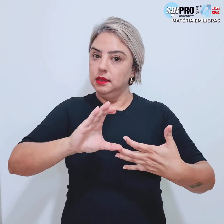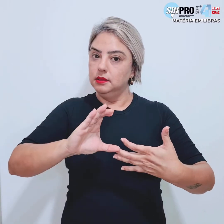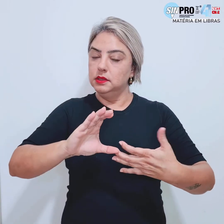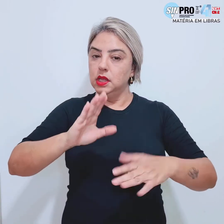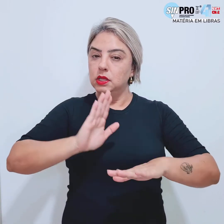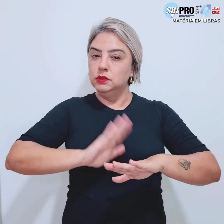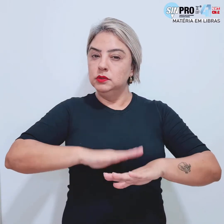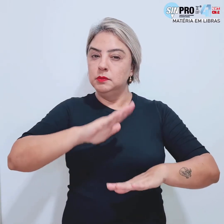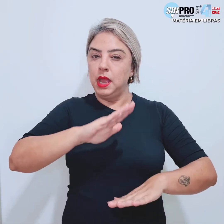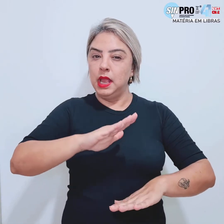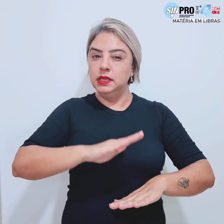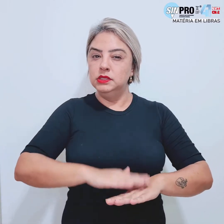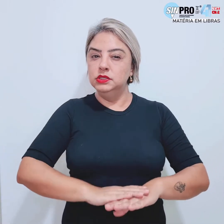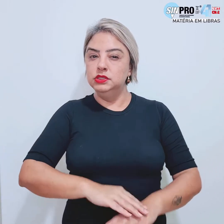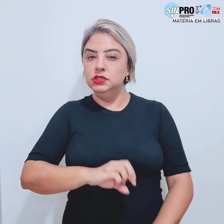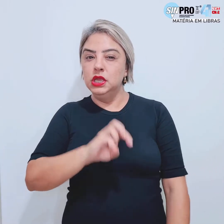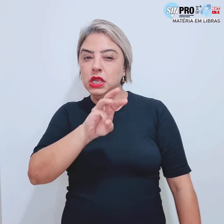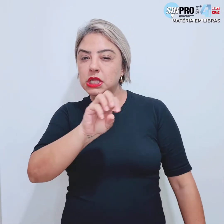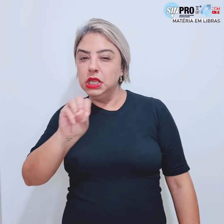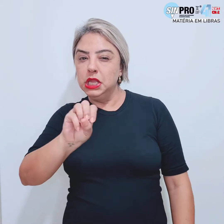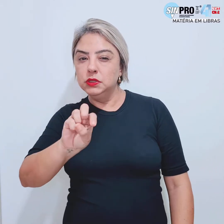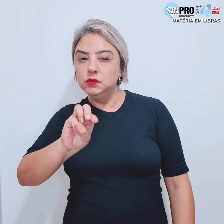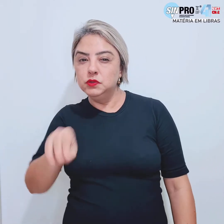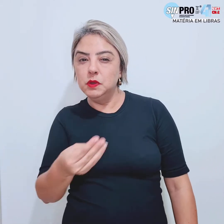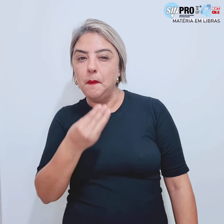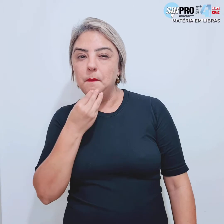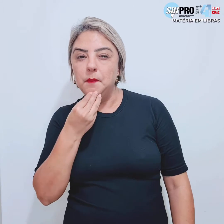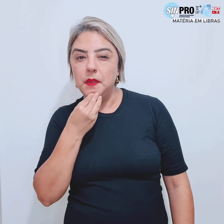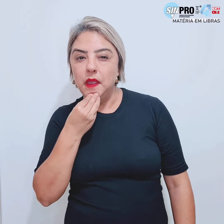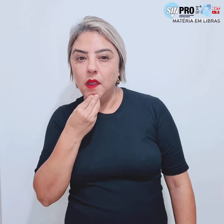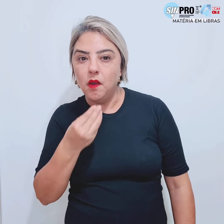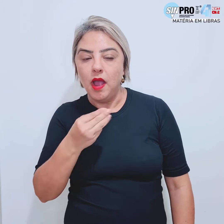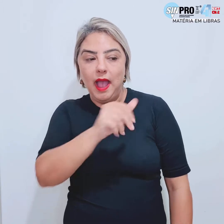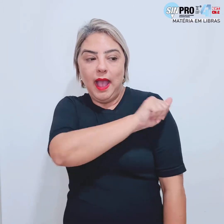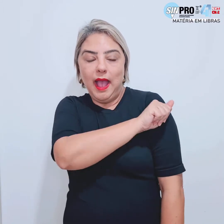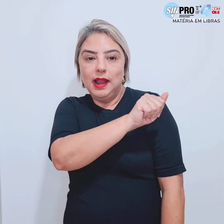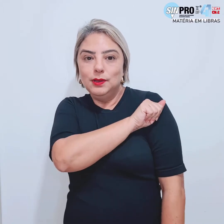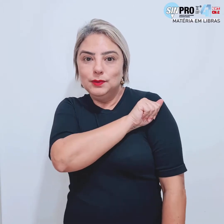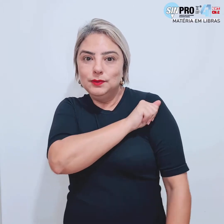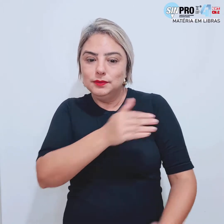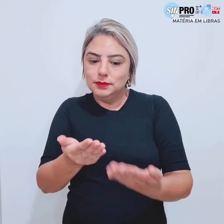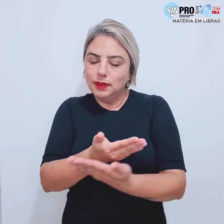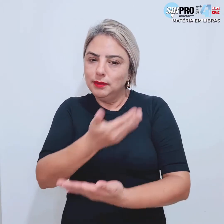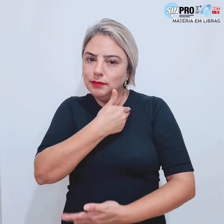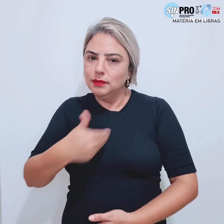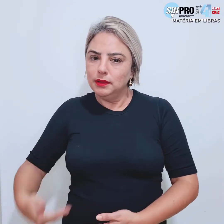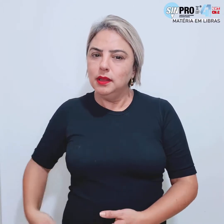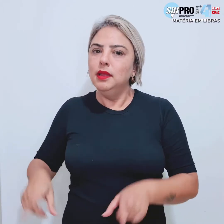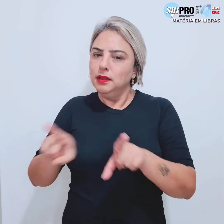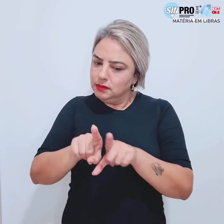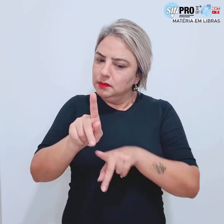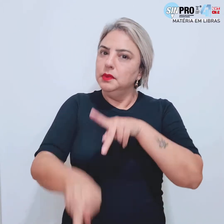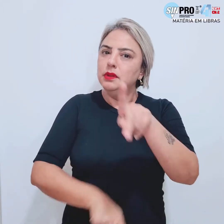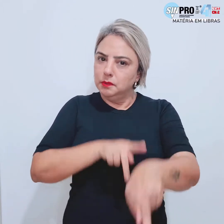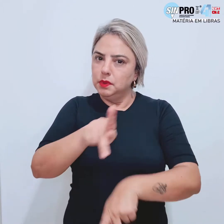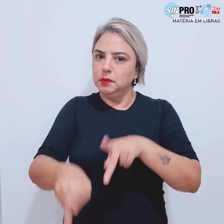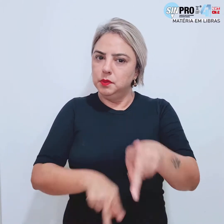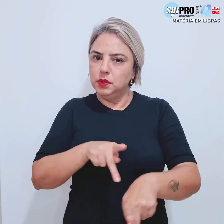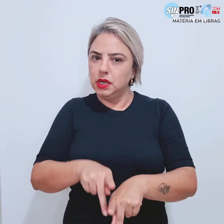dos mais de 500.000 de estudantes da rede pública de ensino e da população,